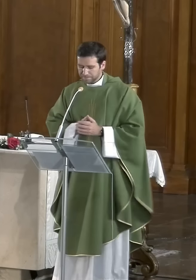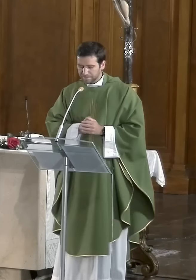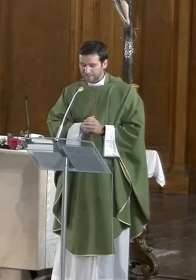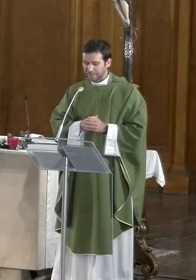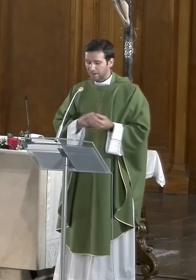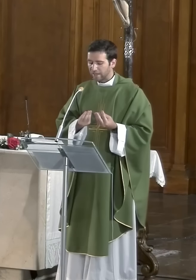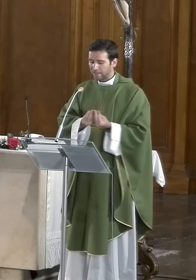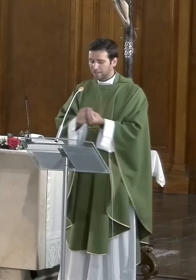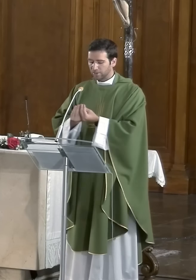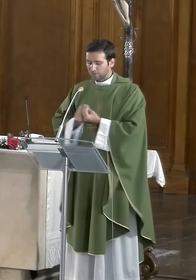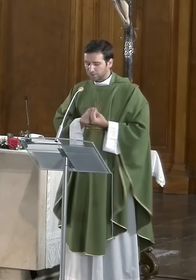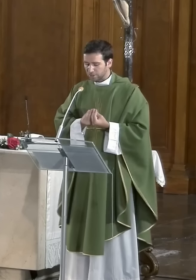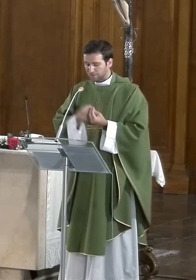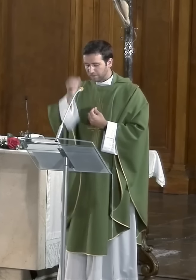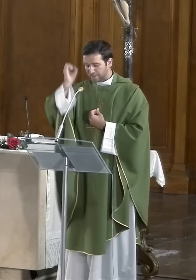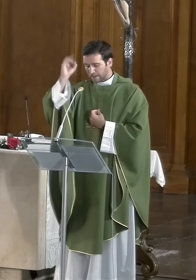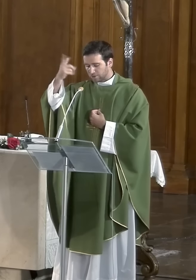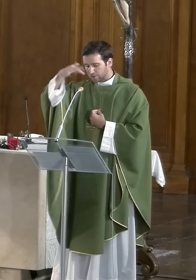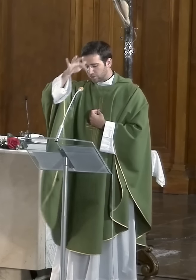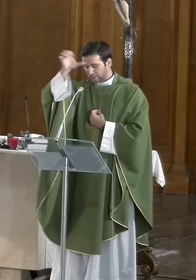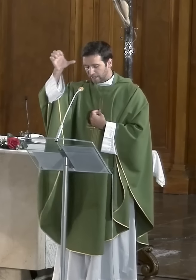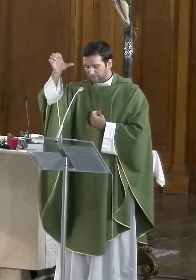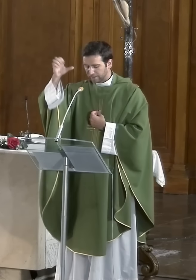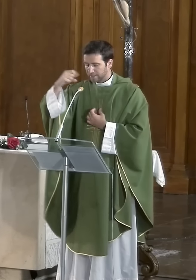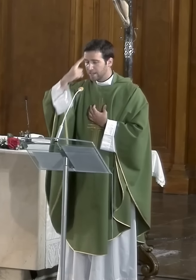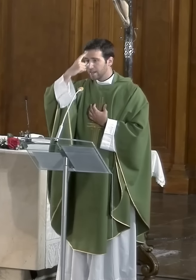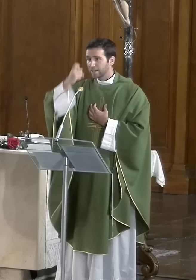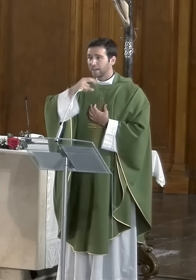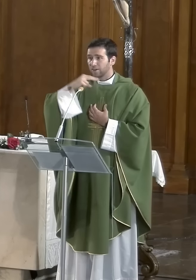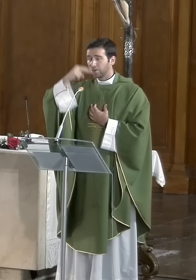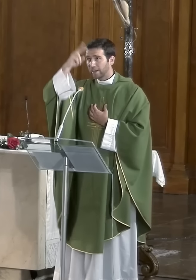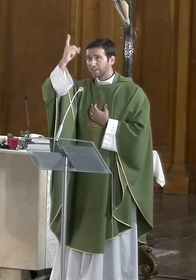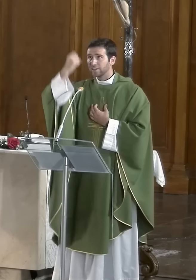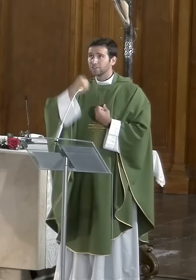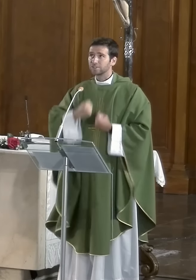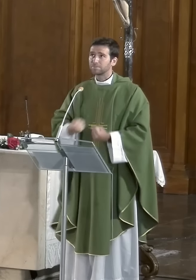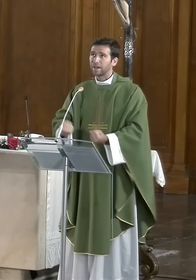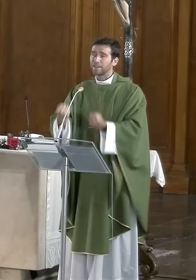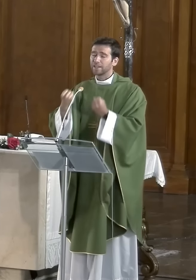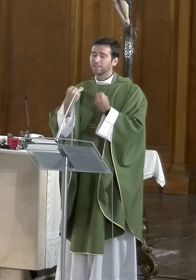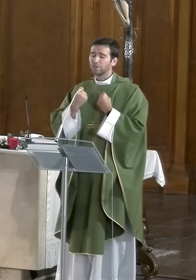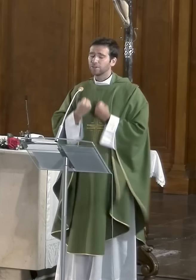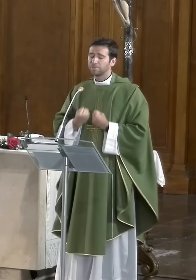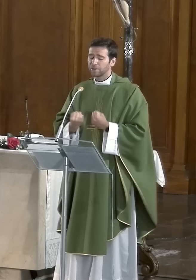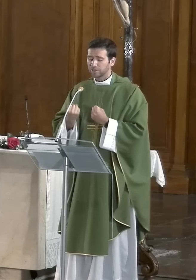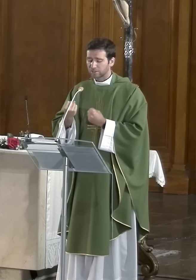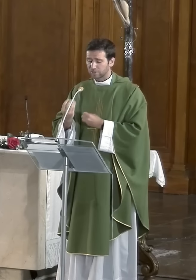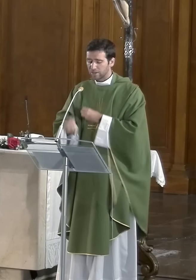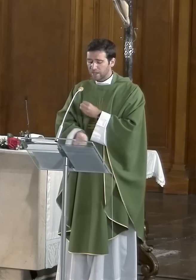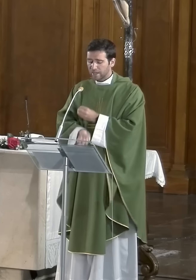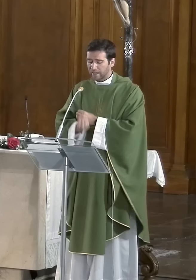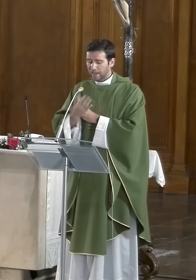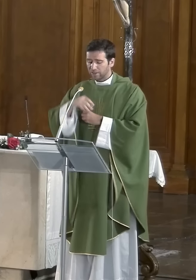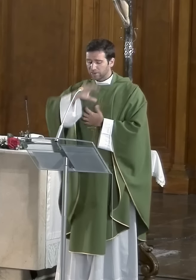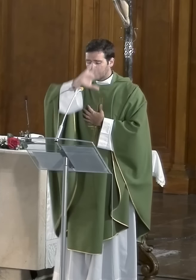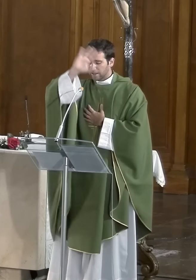Y ahora juntos profesamos nuestra fe. Creo en Dios Padre Todopoderoso, Creador del